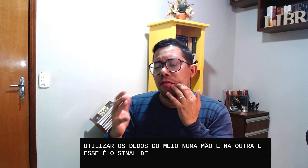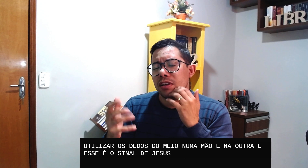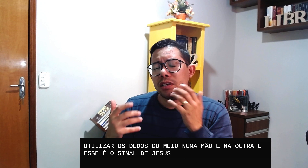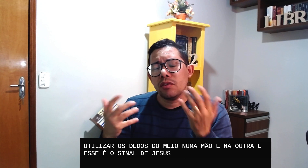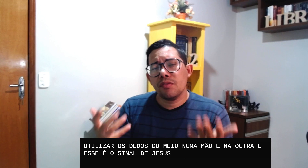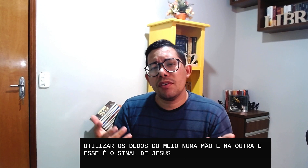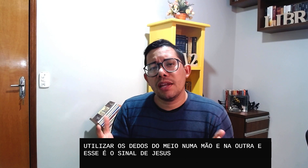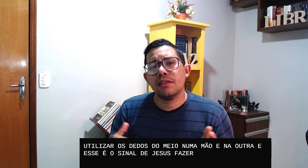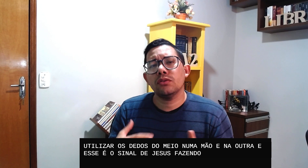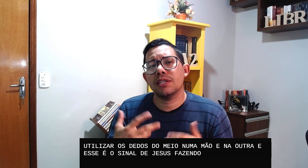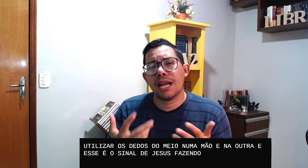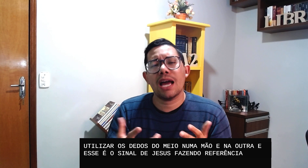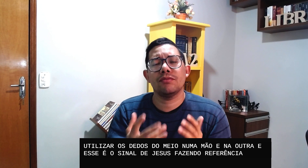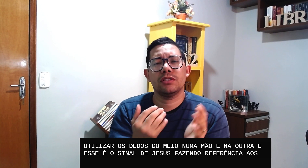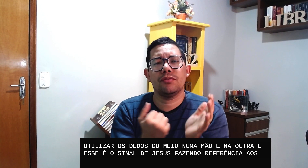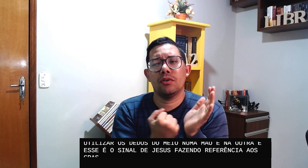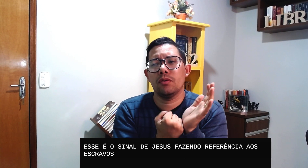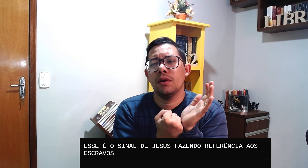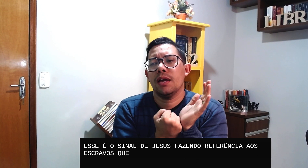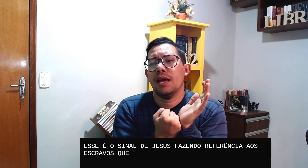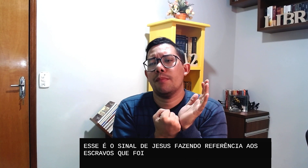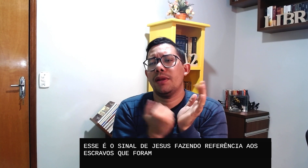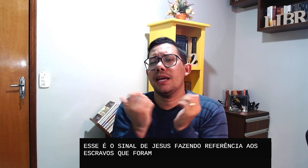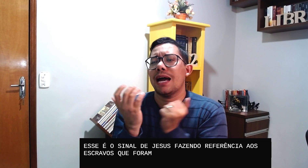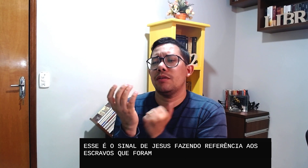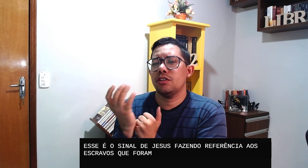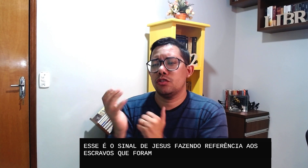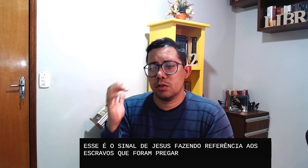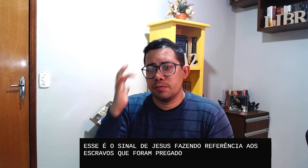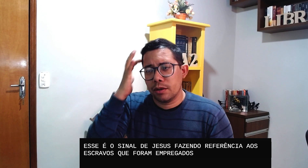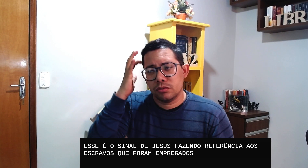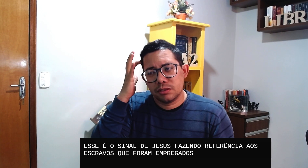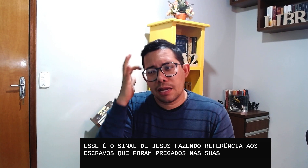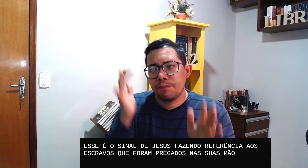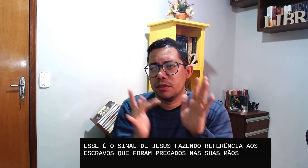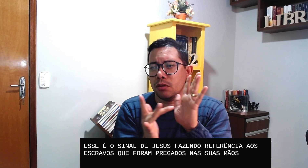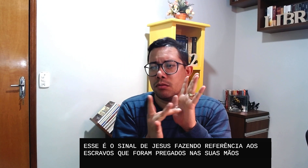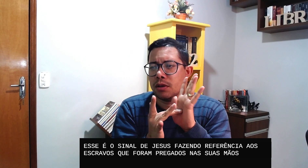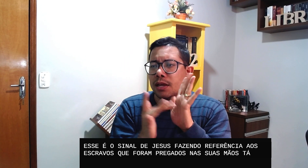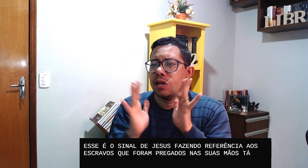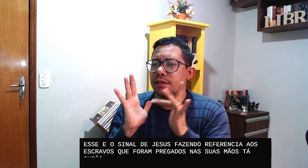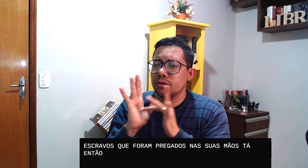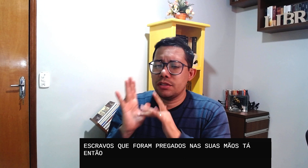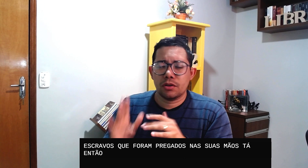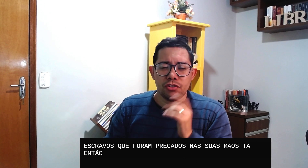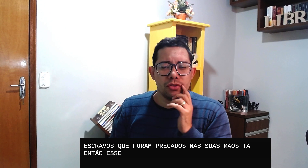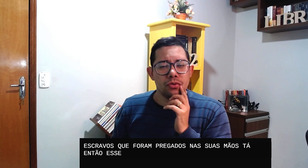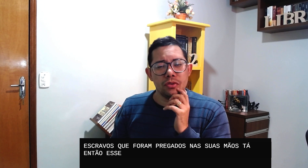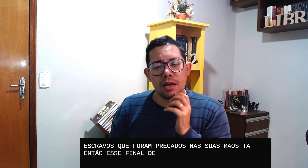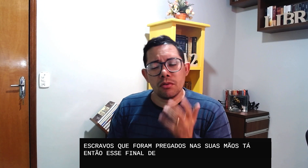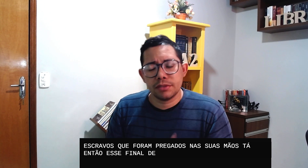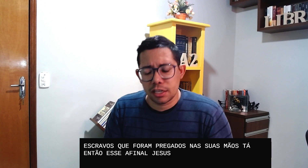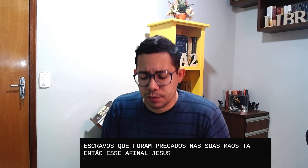fazendo referência aos cravos que foram pregados em suas mãos, tá? Então, esse é o sinal de Jesus. O que acontece,